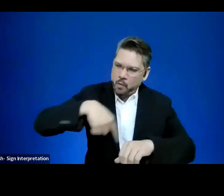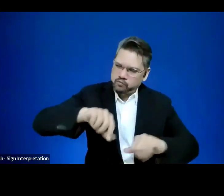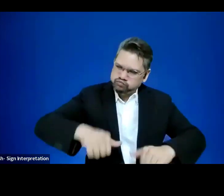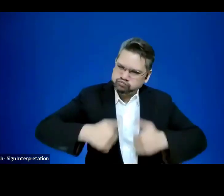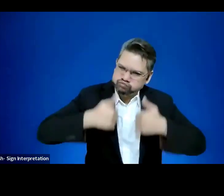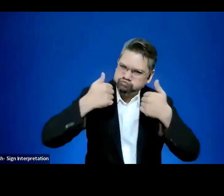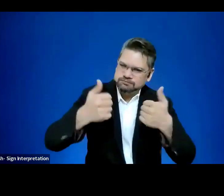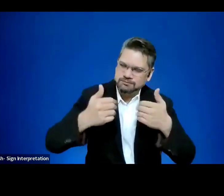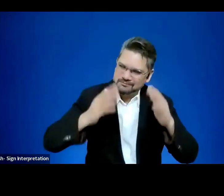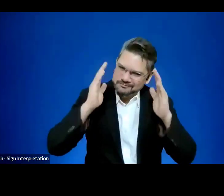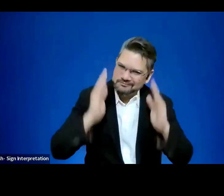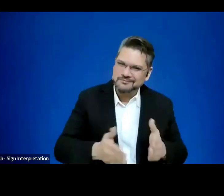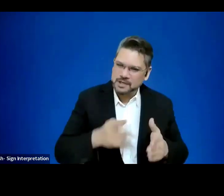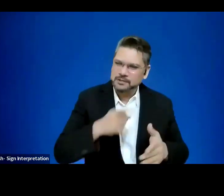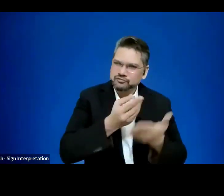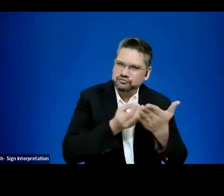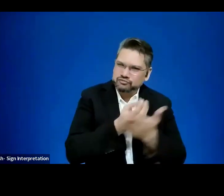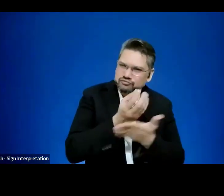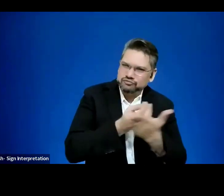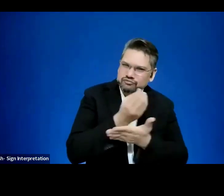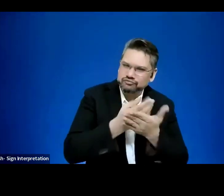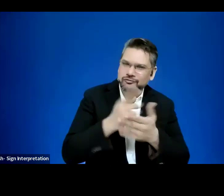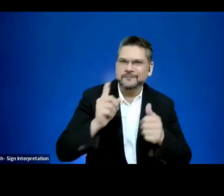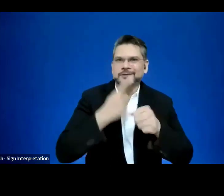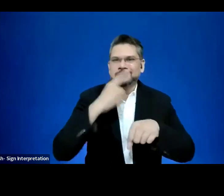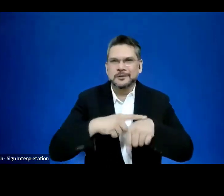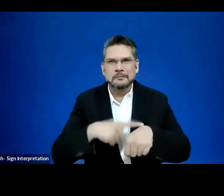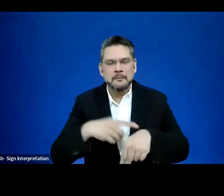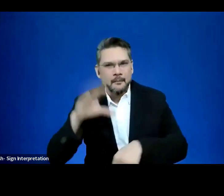这第一次在 Bhargavi 是他在说